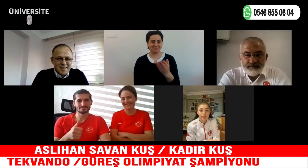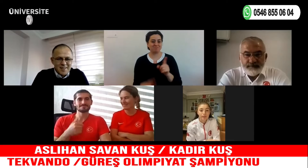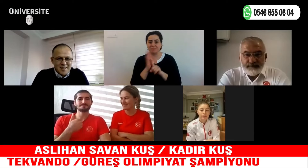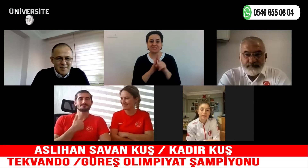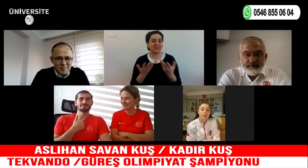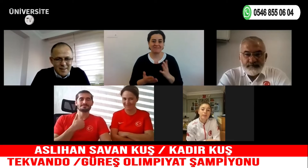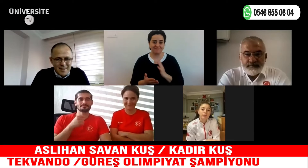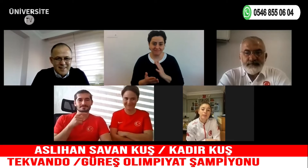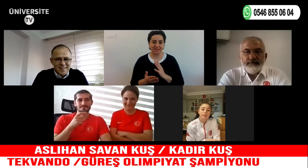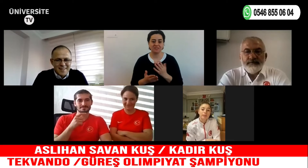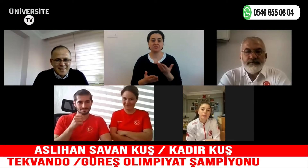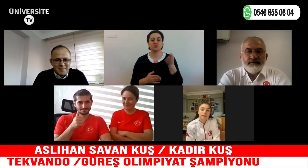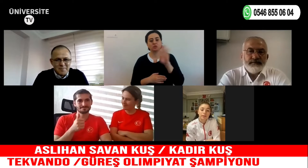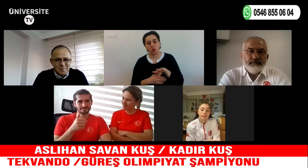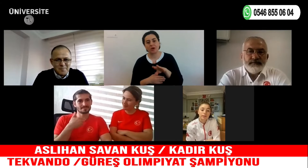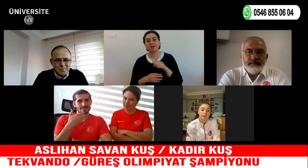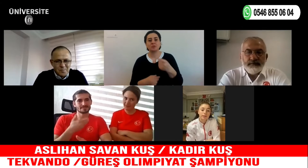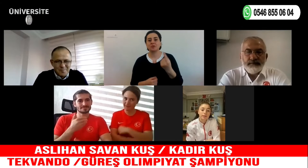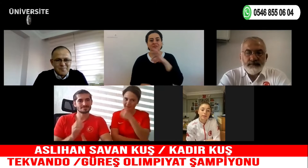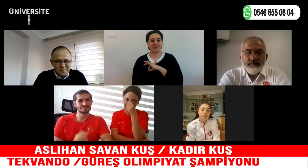başarılarından bahsettin Kadir.